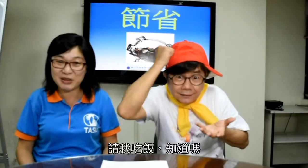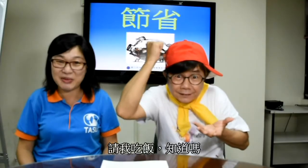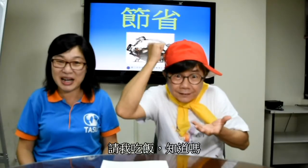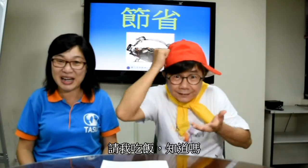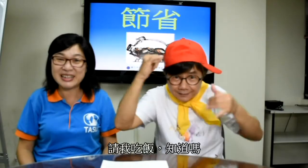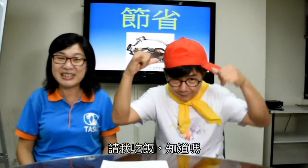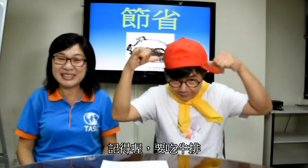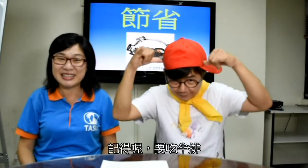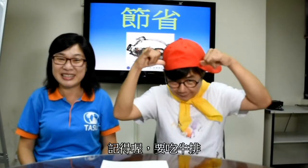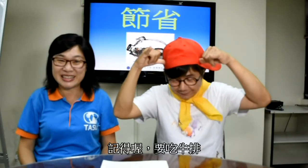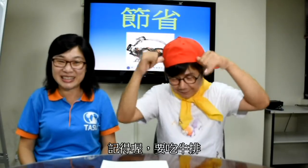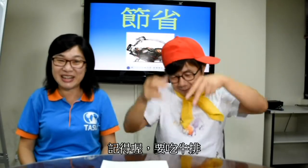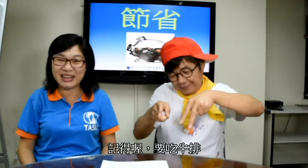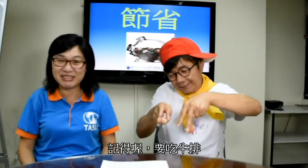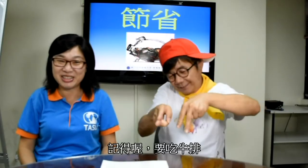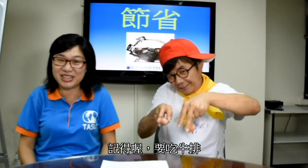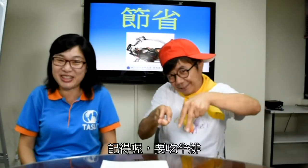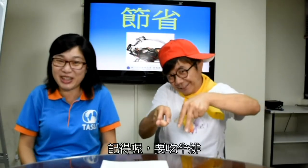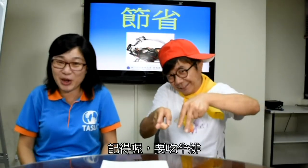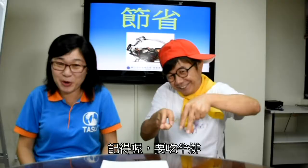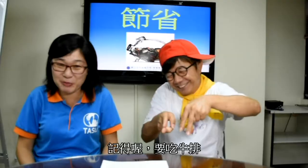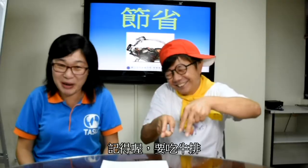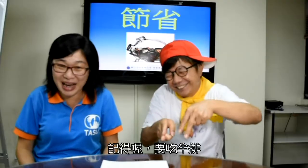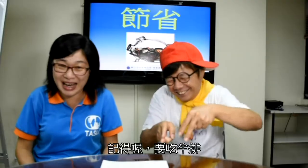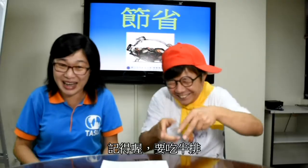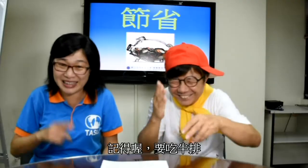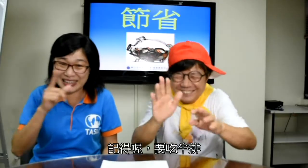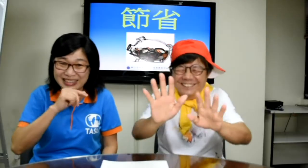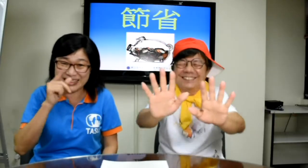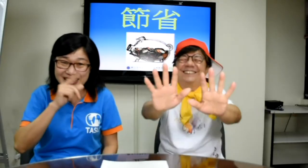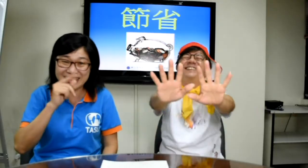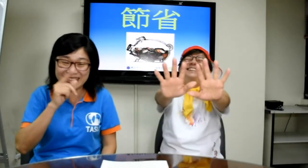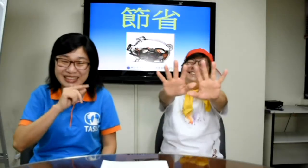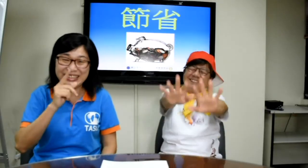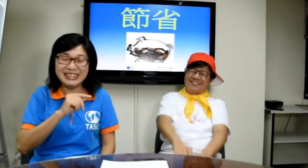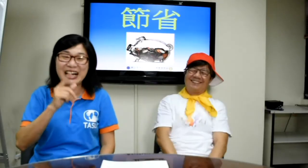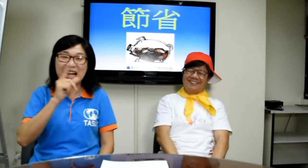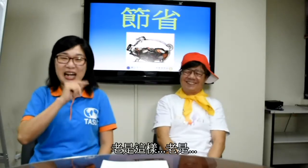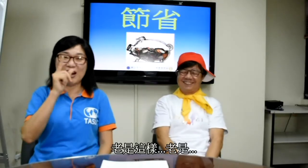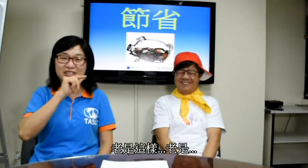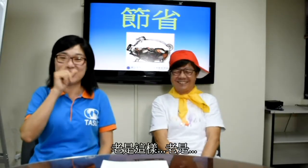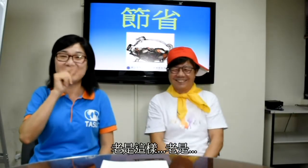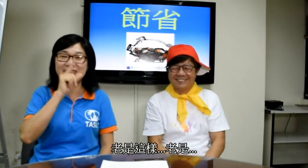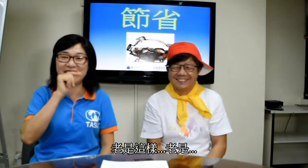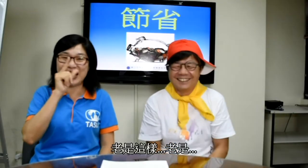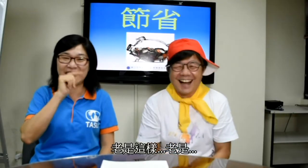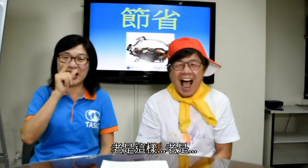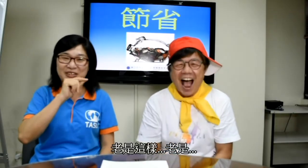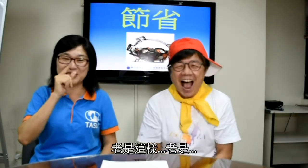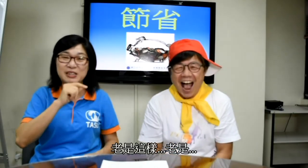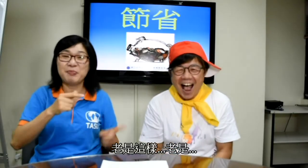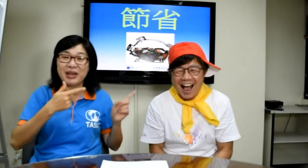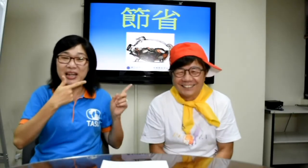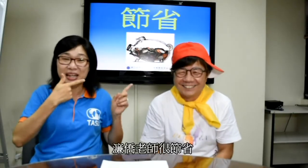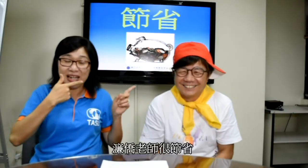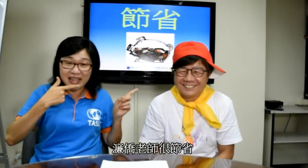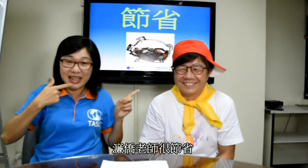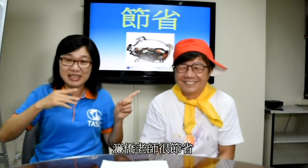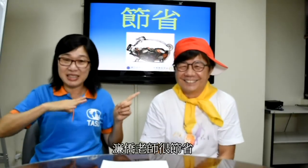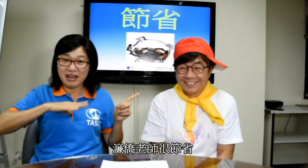吗？记得哦，要吃牛排。老是这样，老是。连乔